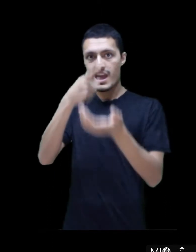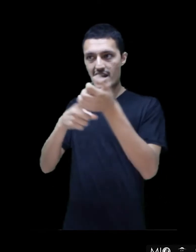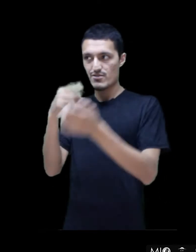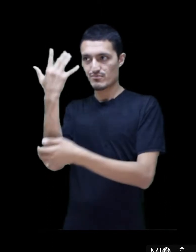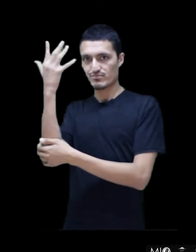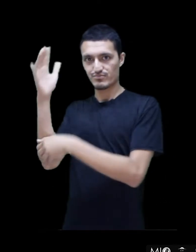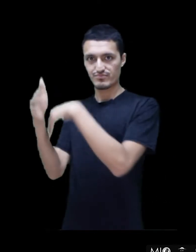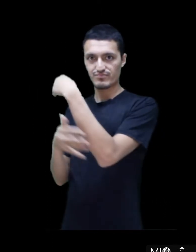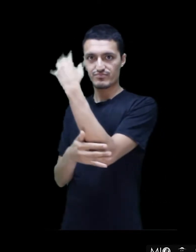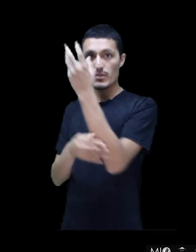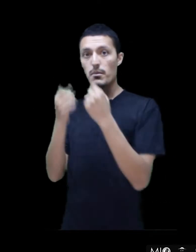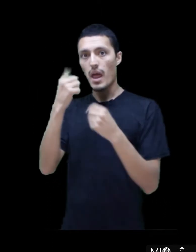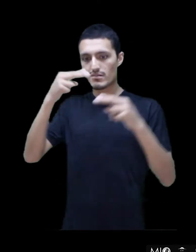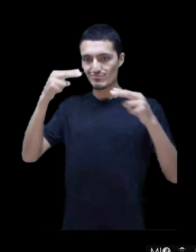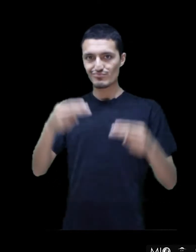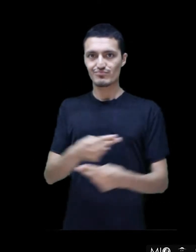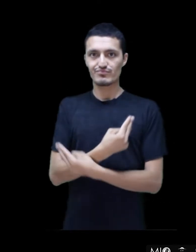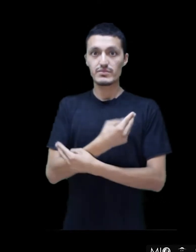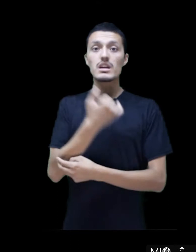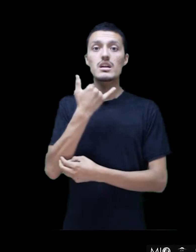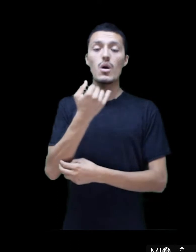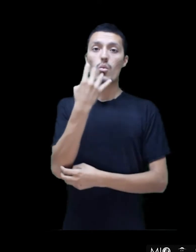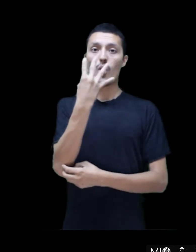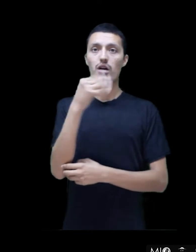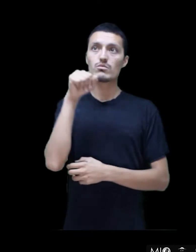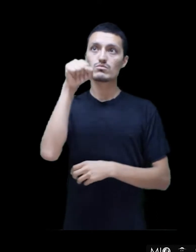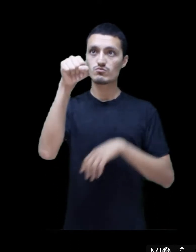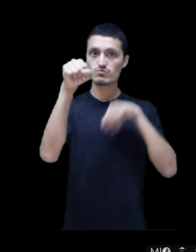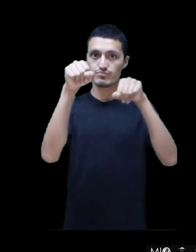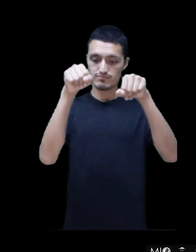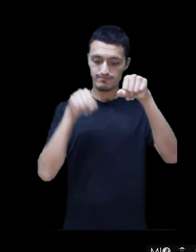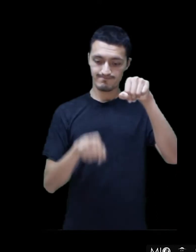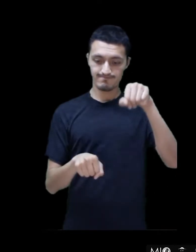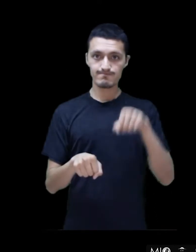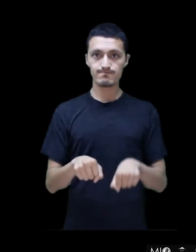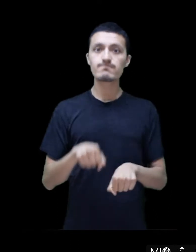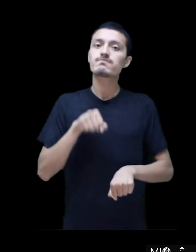de fecundar y en cuatro patas vas a caminar.